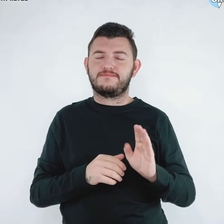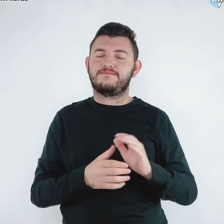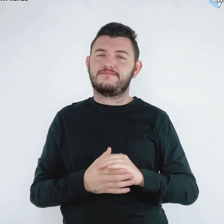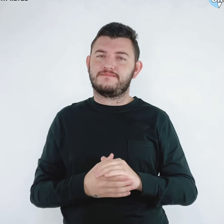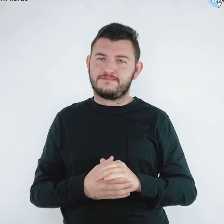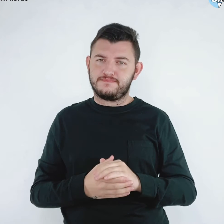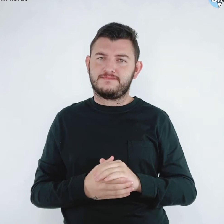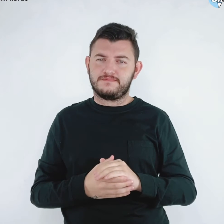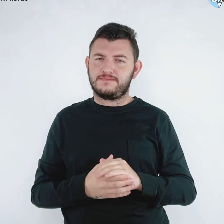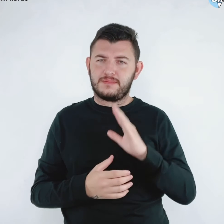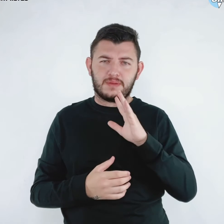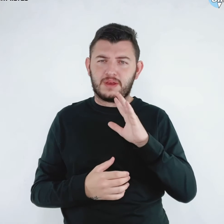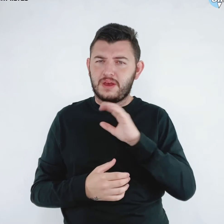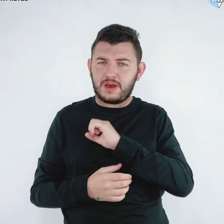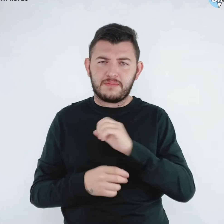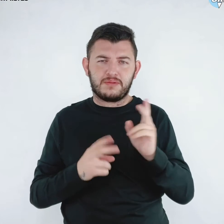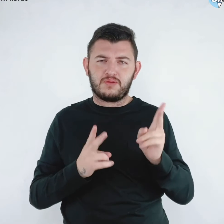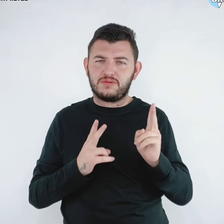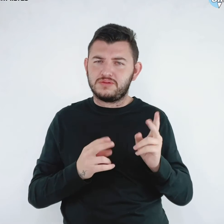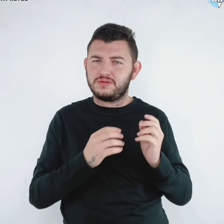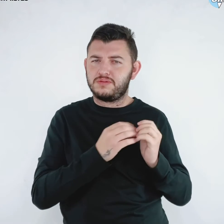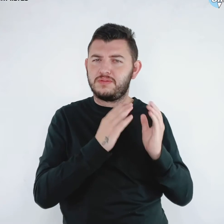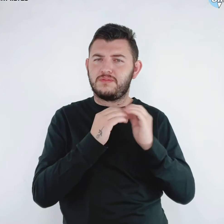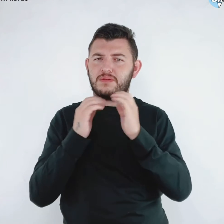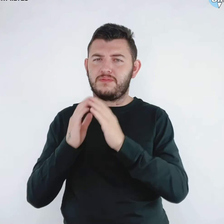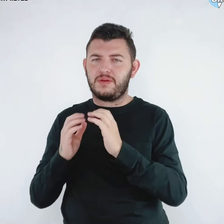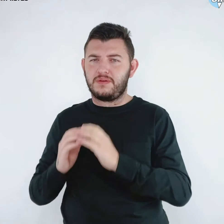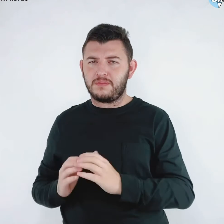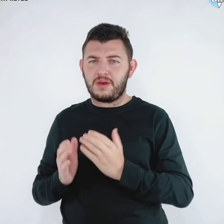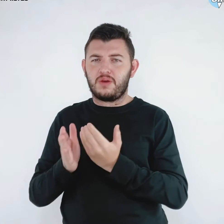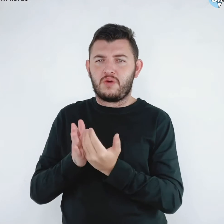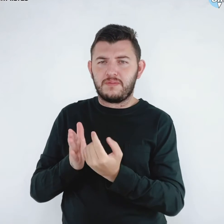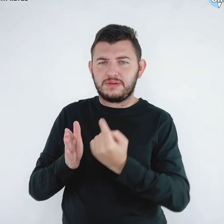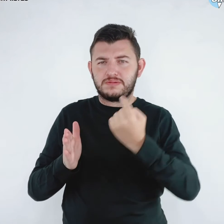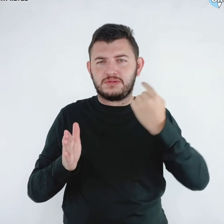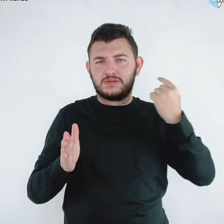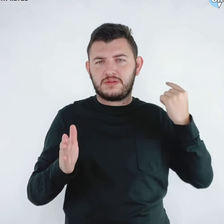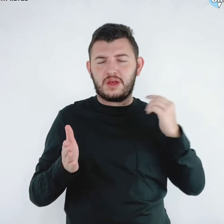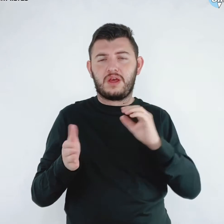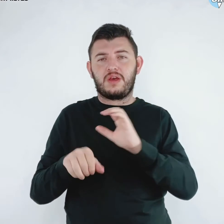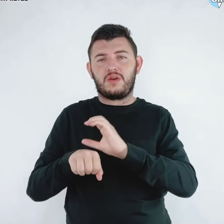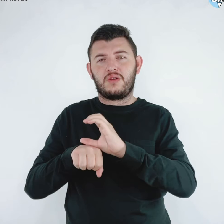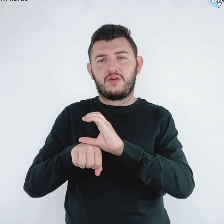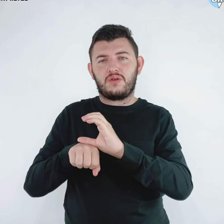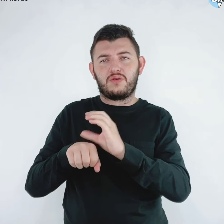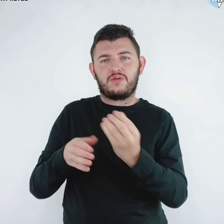O desmonte continua acelerado. Começou com a Emenda Constitucional